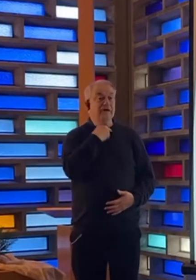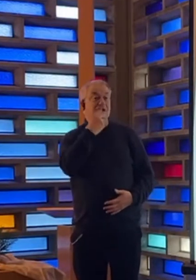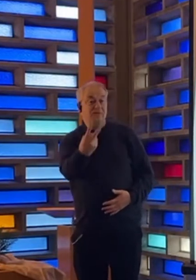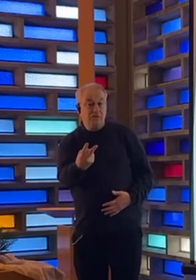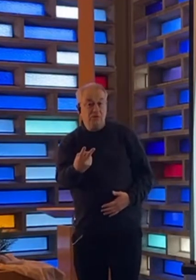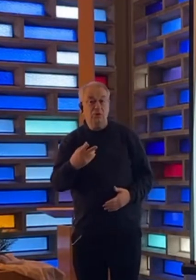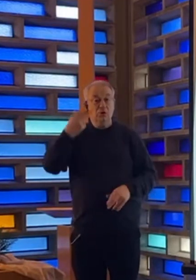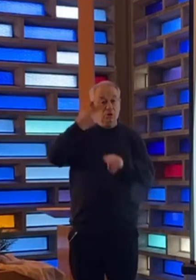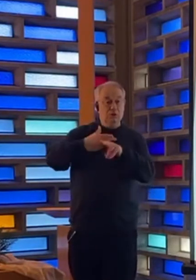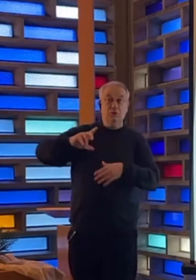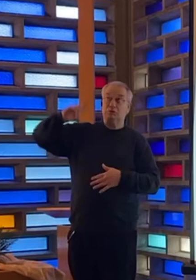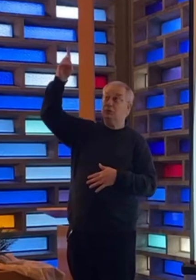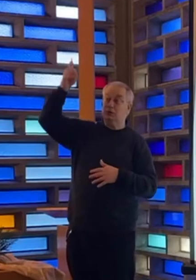que le nom de Dieu soit loué.